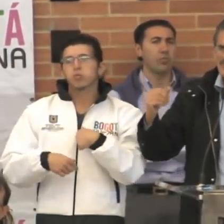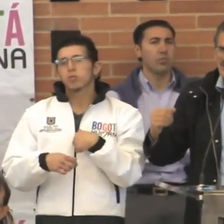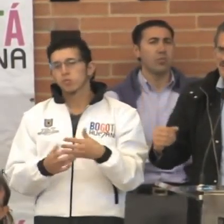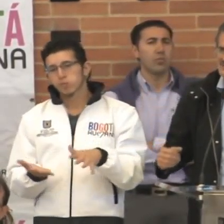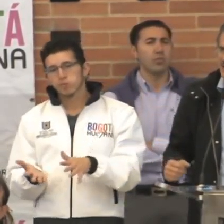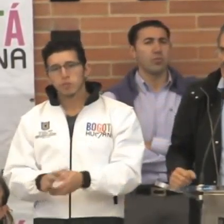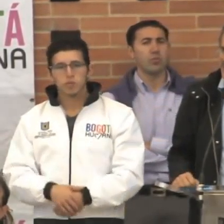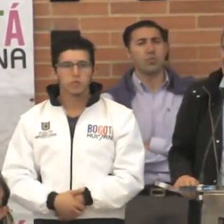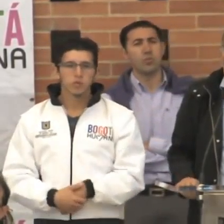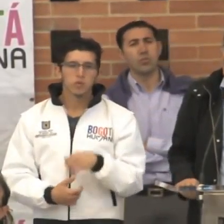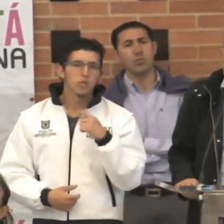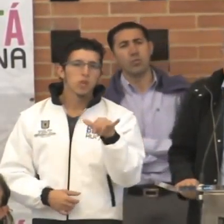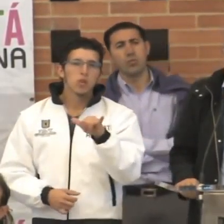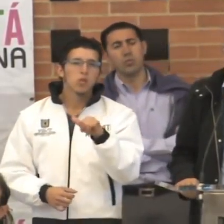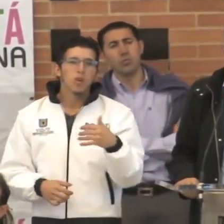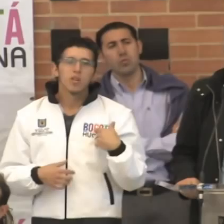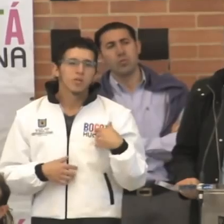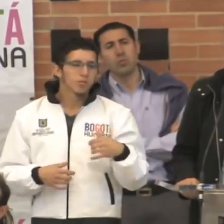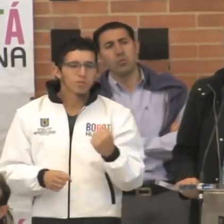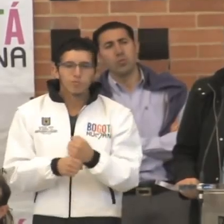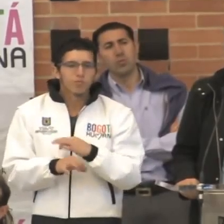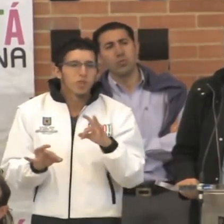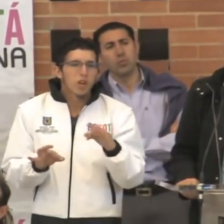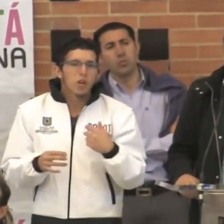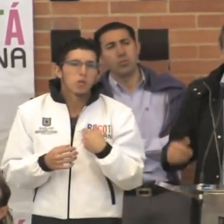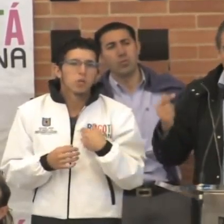se vuelve invivible, así como la de las familias.